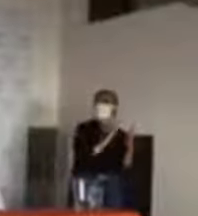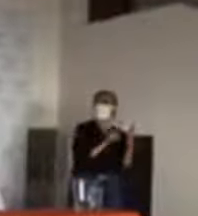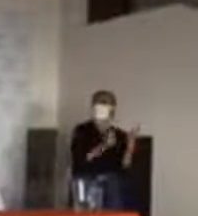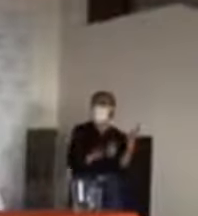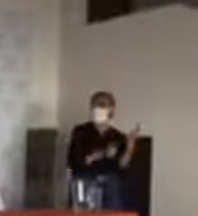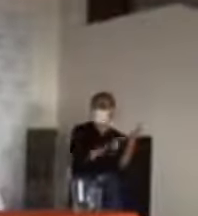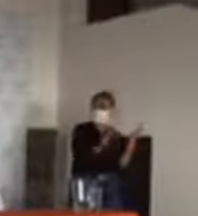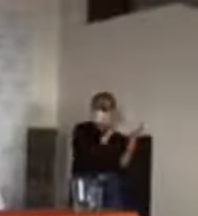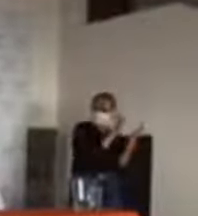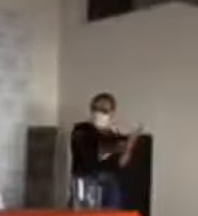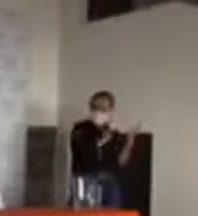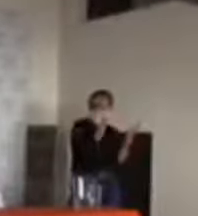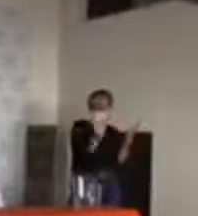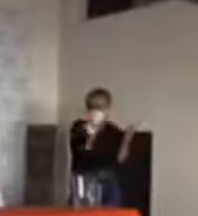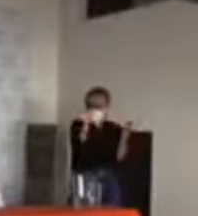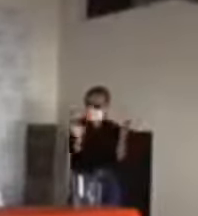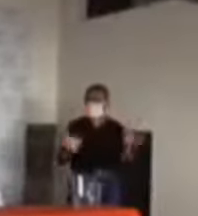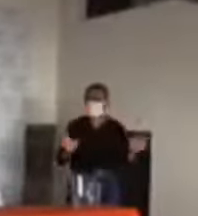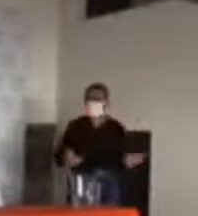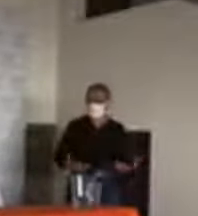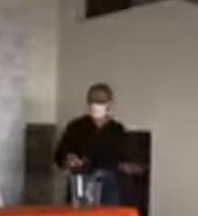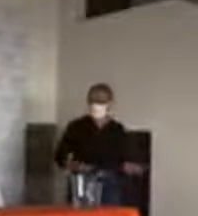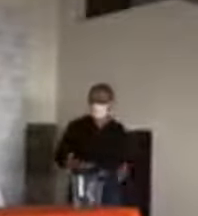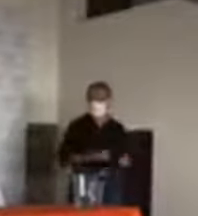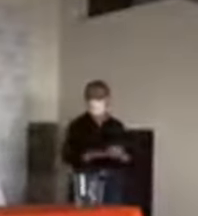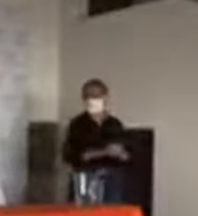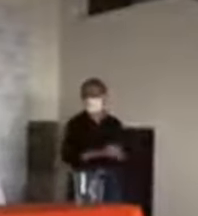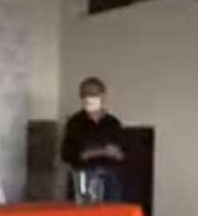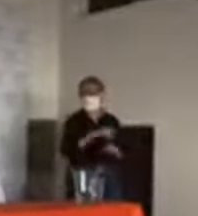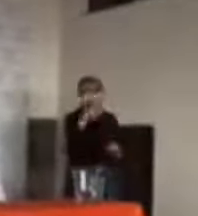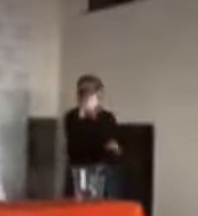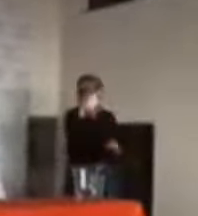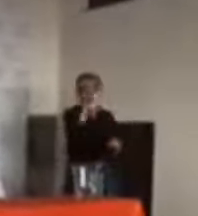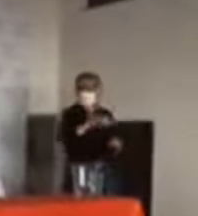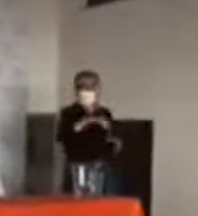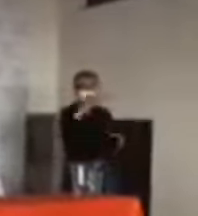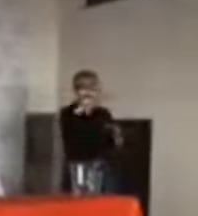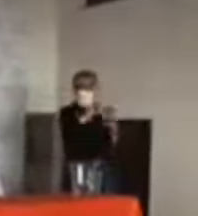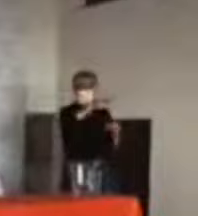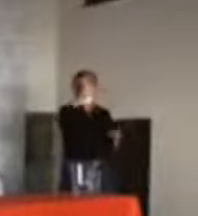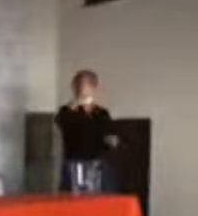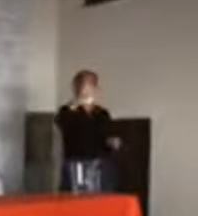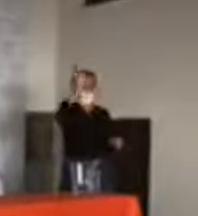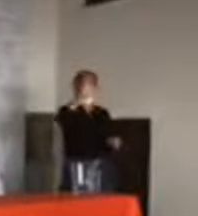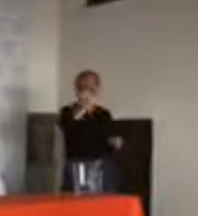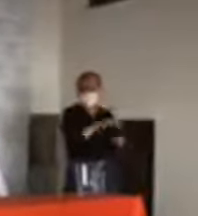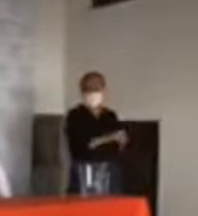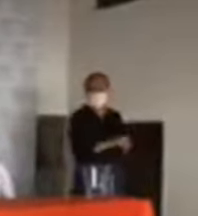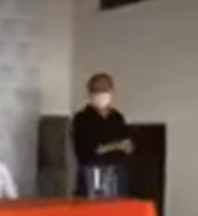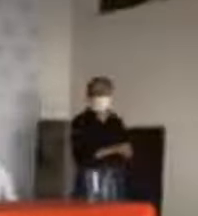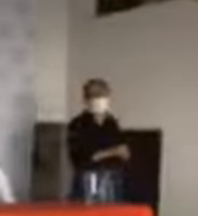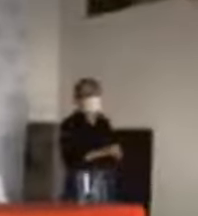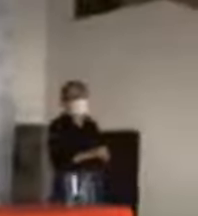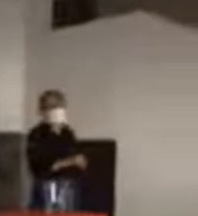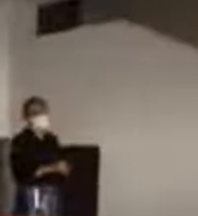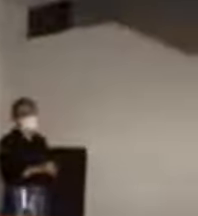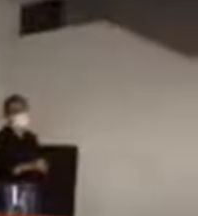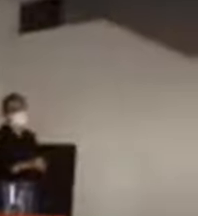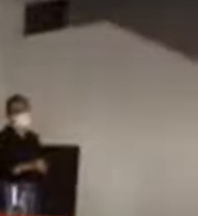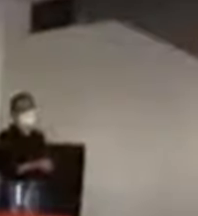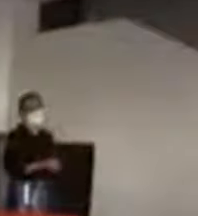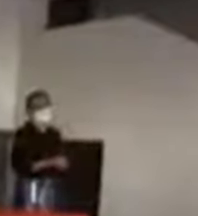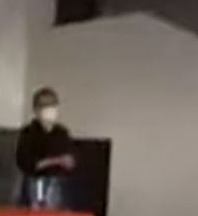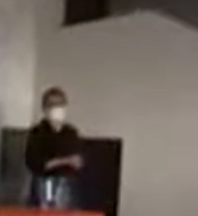sus causas, que les representen con dignidad, para que se sienten muy honradas de emitir su